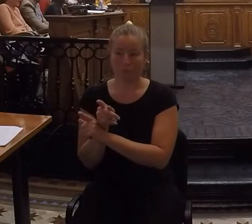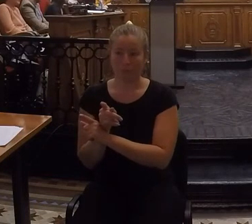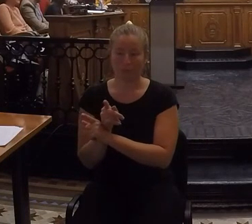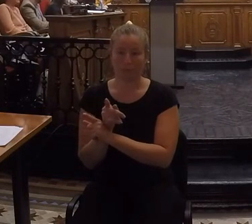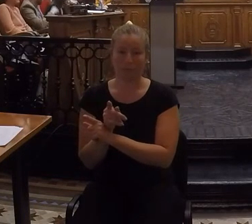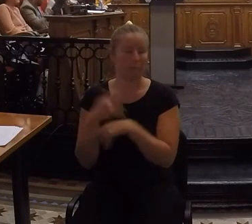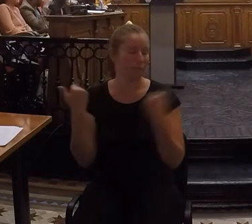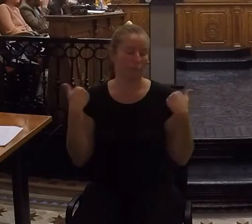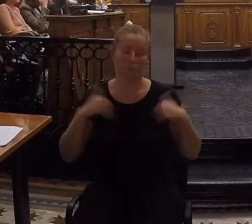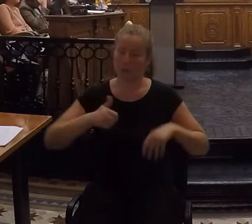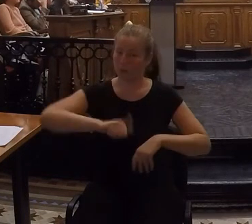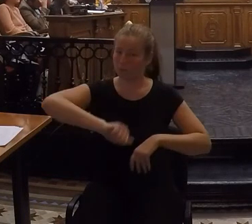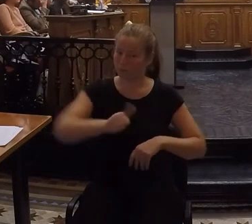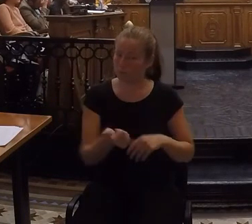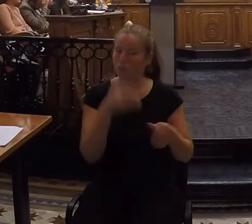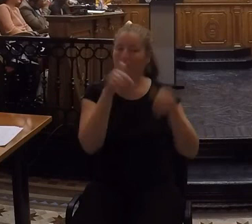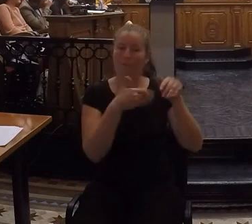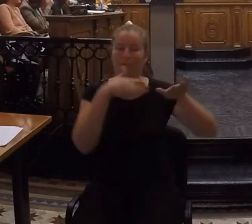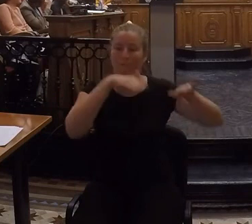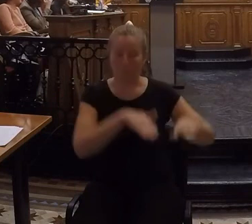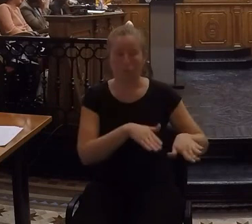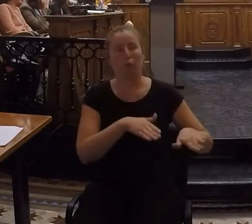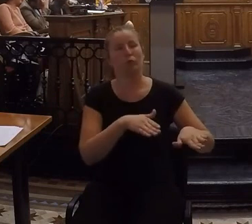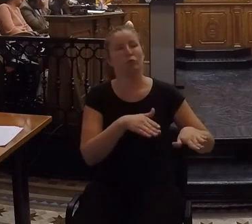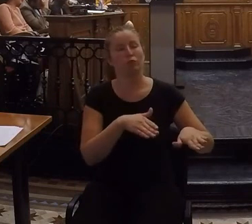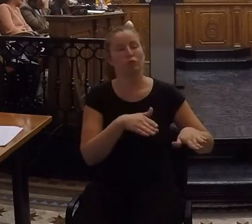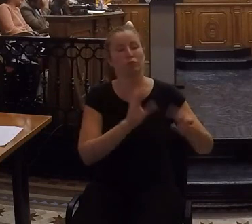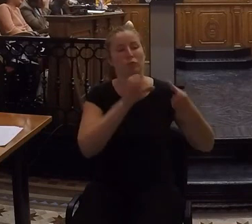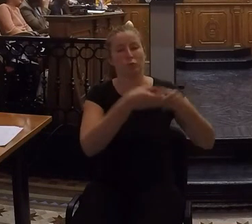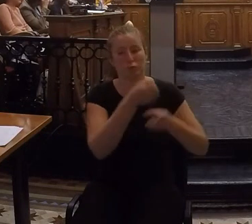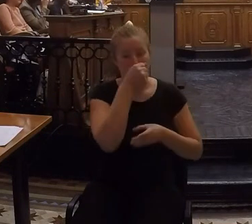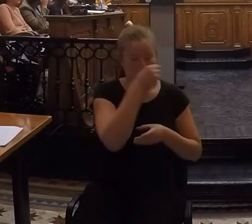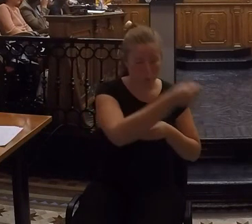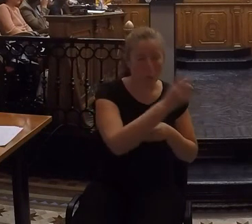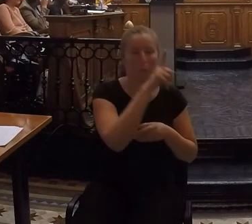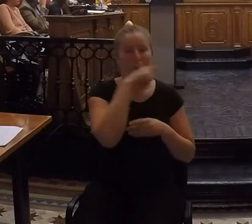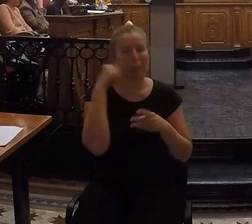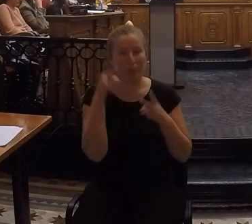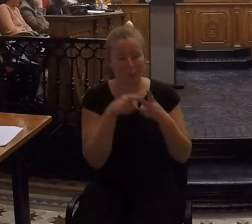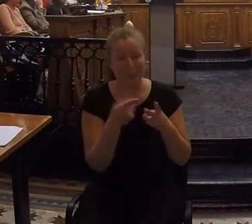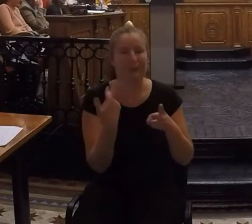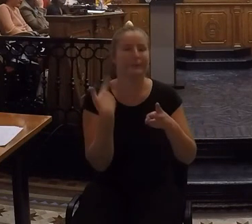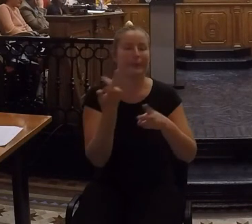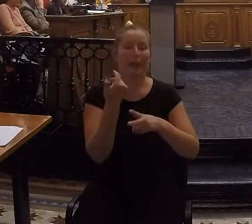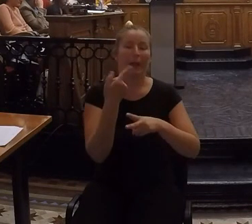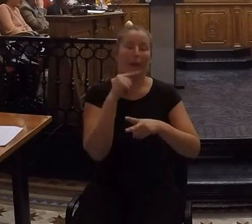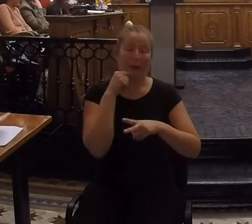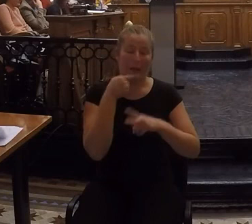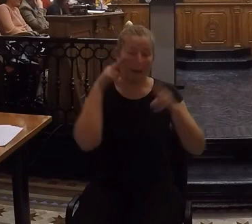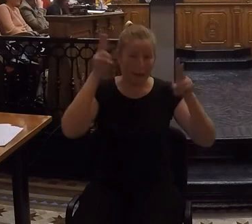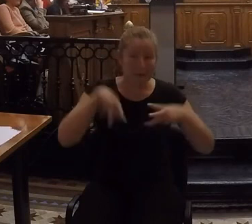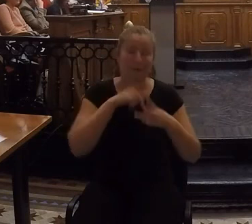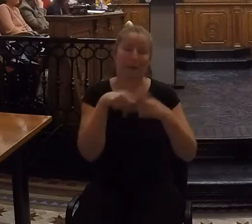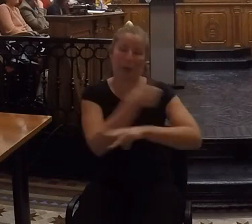Queda aprobado con los votos favorables del Grupo Municipal Socialista, Compromís, Partido de Elche y Ciudadanos, y los votos en